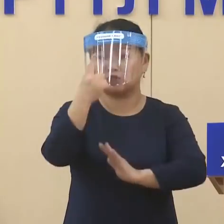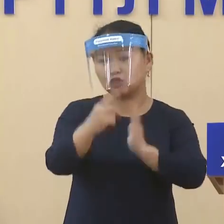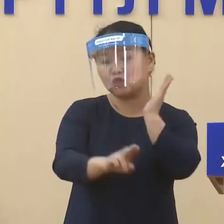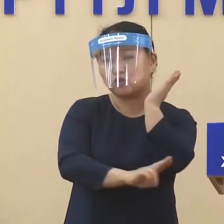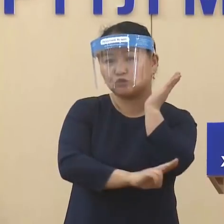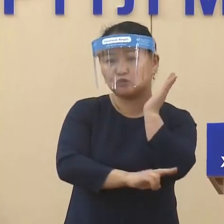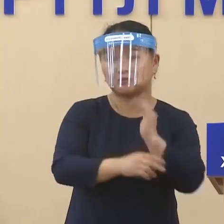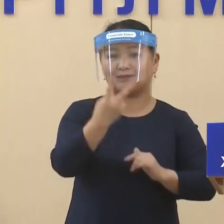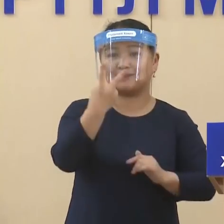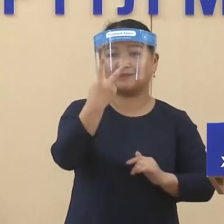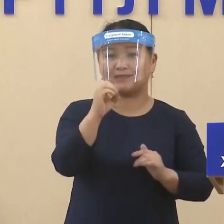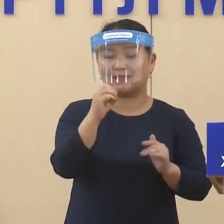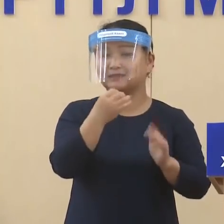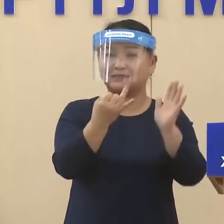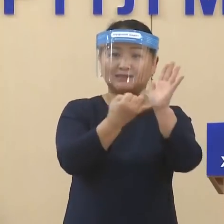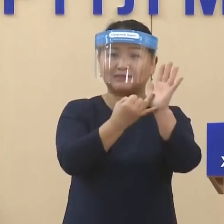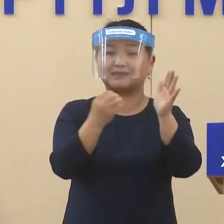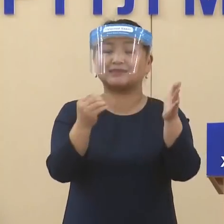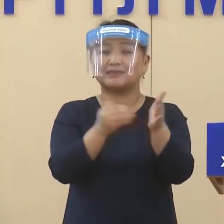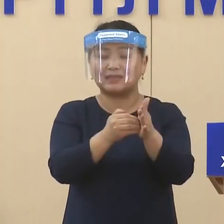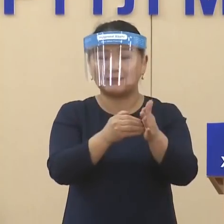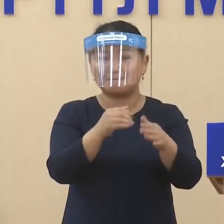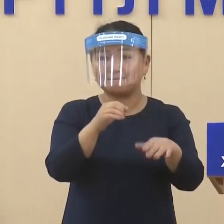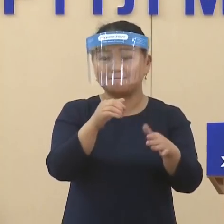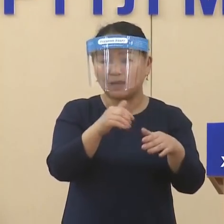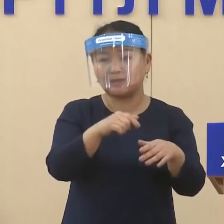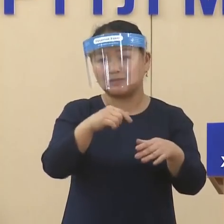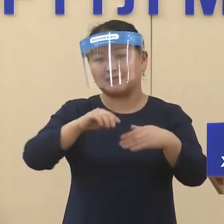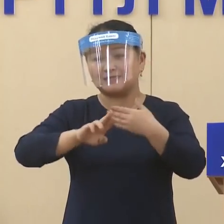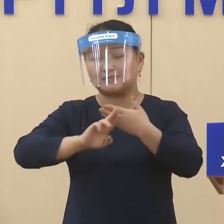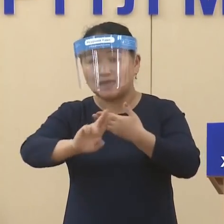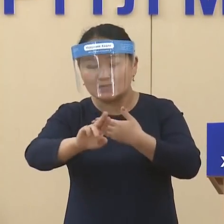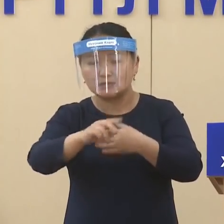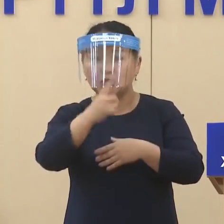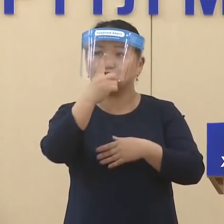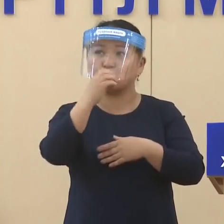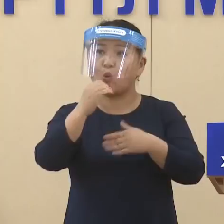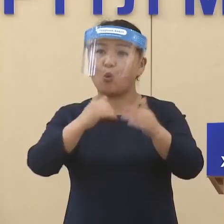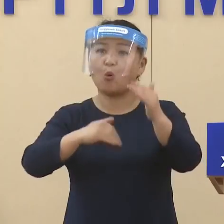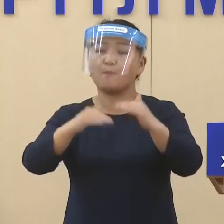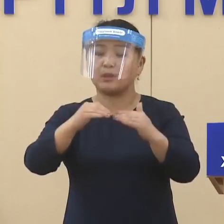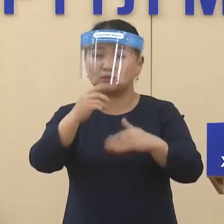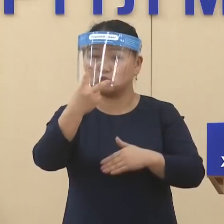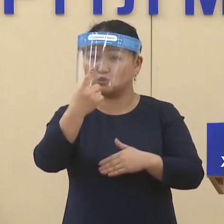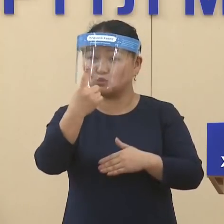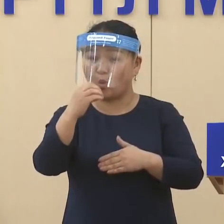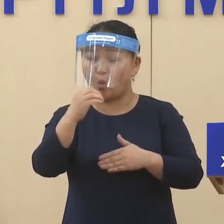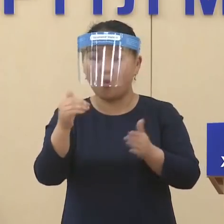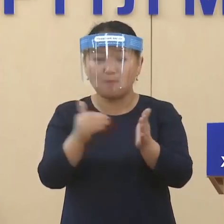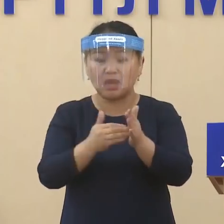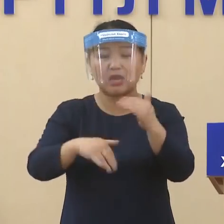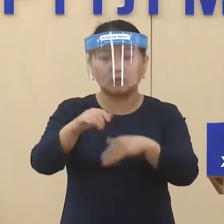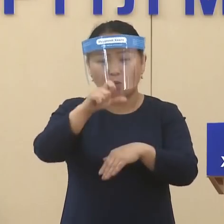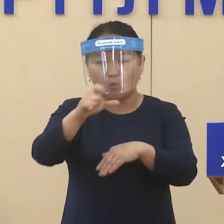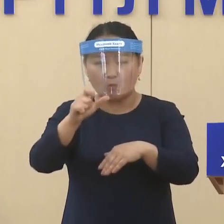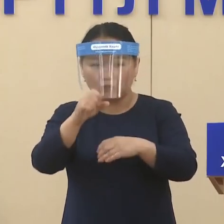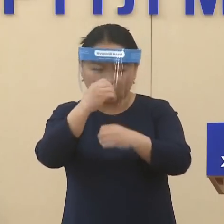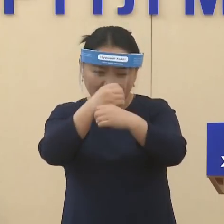орчим, цаашдаа сарын эцэг гэхэд өдөрт 100,000 орчим хүнийг шинжилгээнд хамруулахаар зорилт дэвшүүлэн ажиллаж байгаа юм